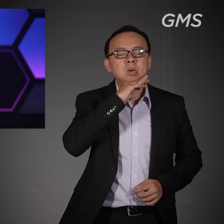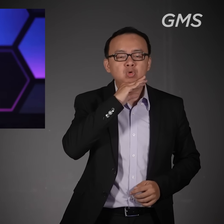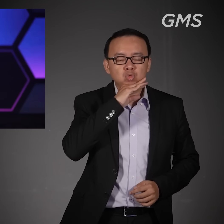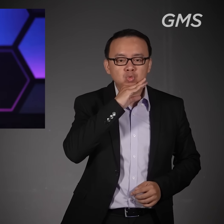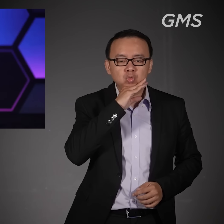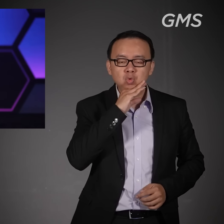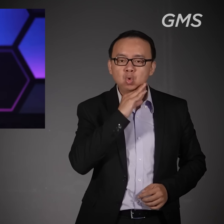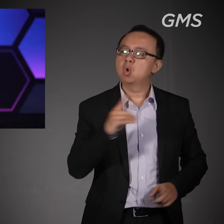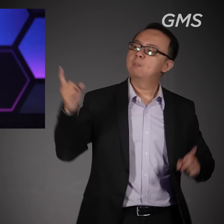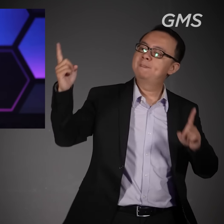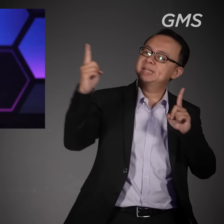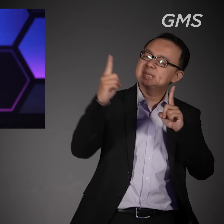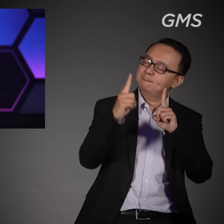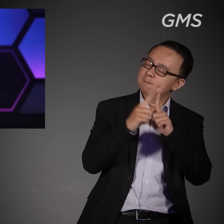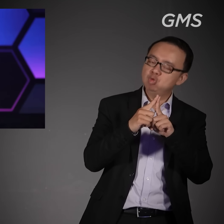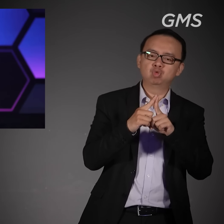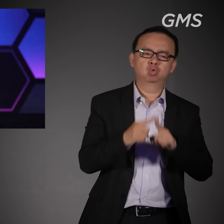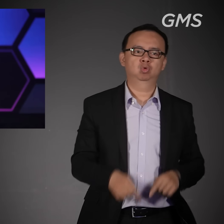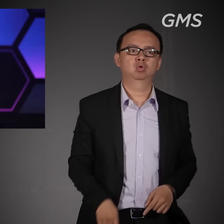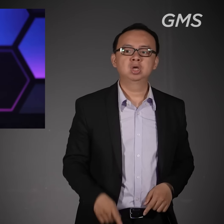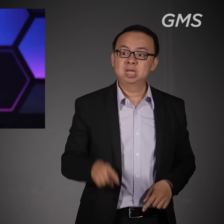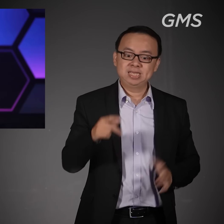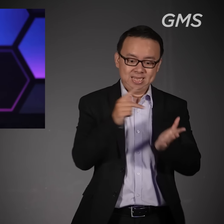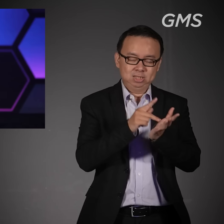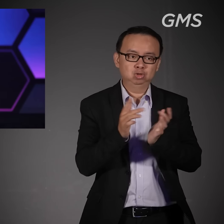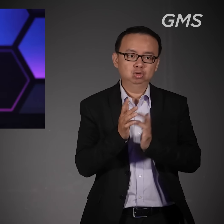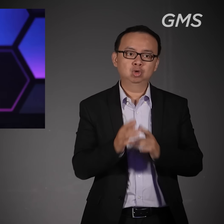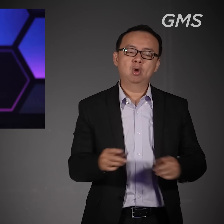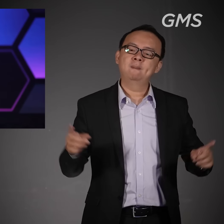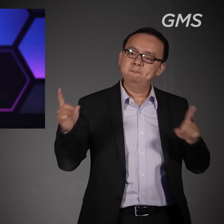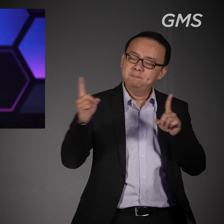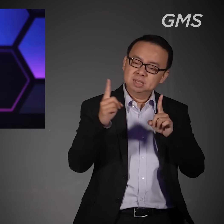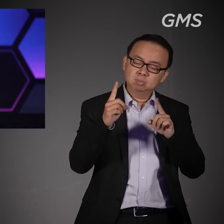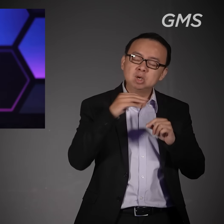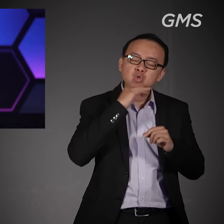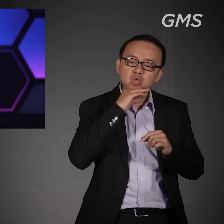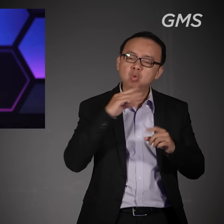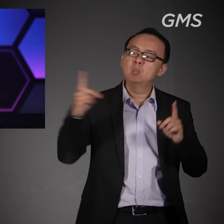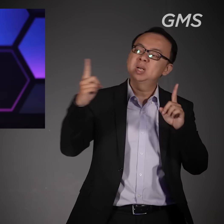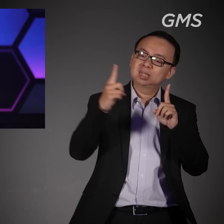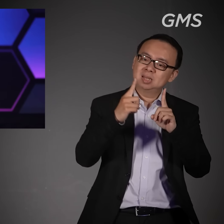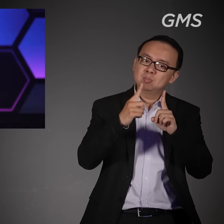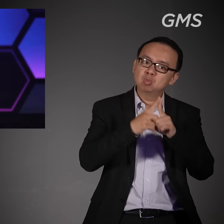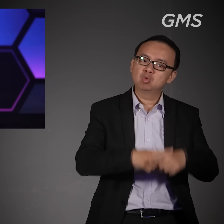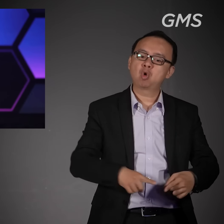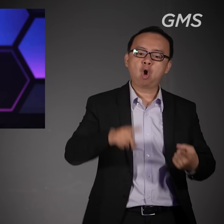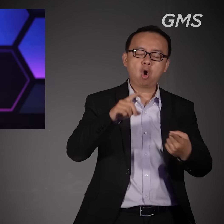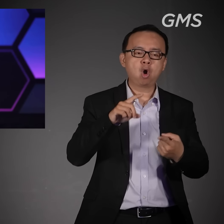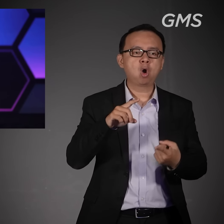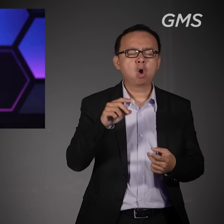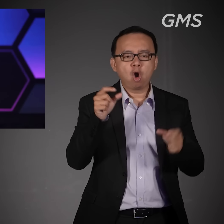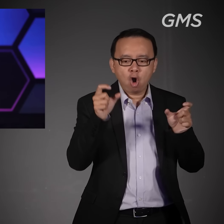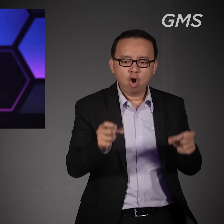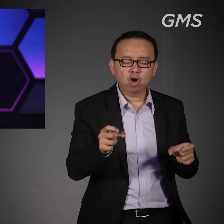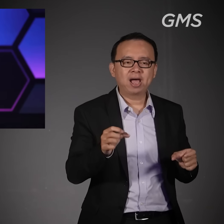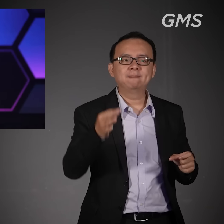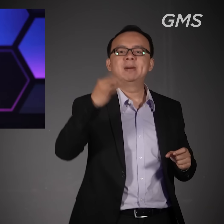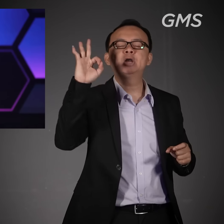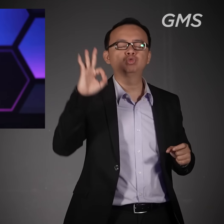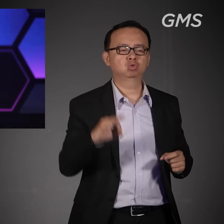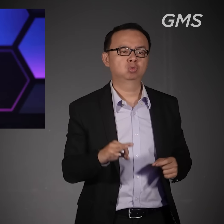perjumpaan. Yesus menunggu satu jiwa baru. Yesus mengantisipasi